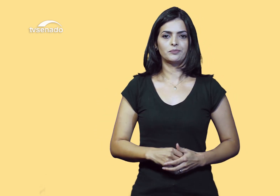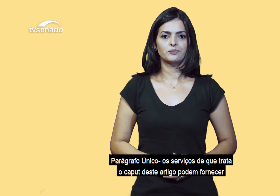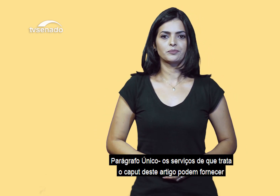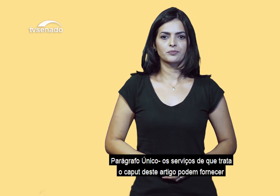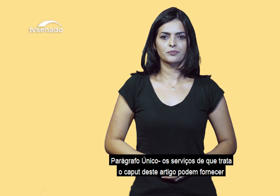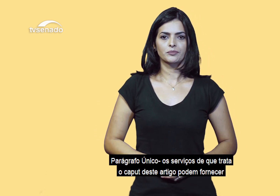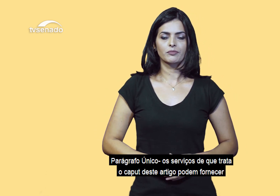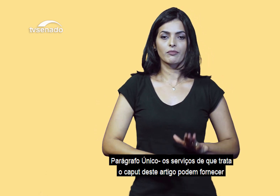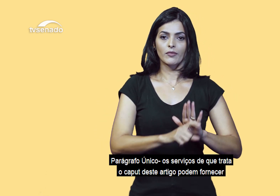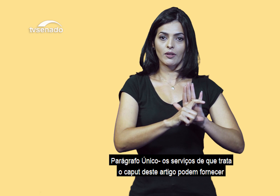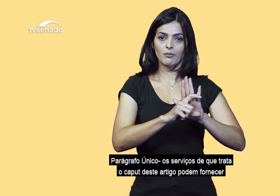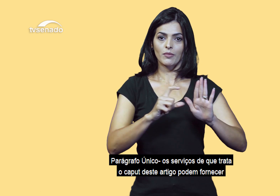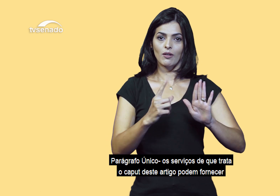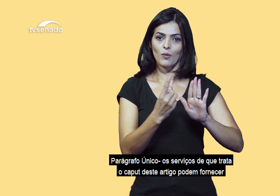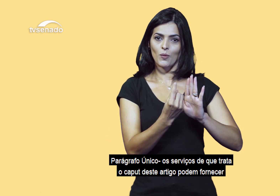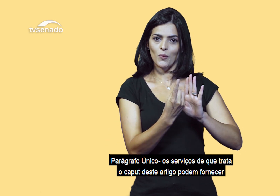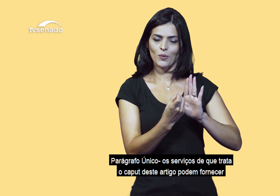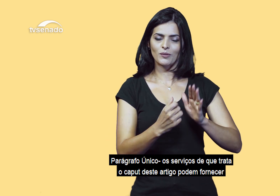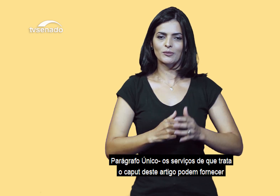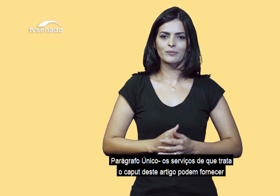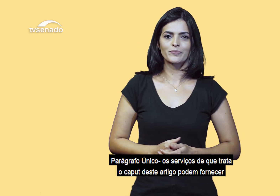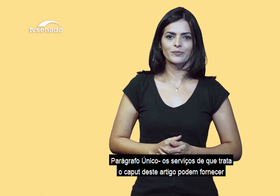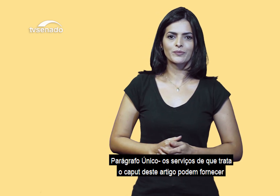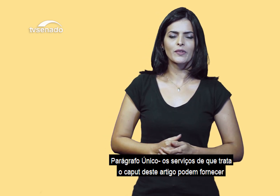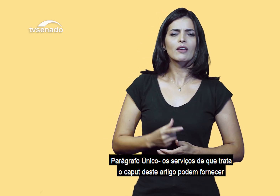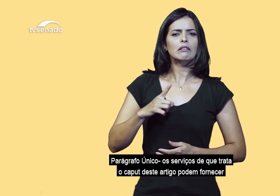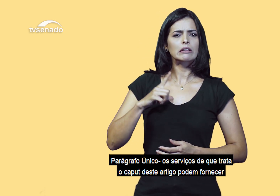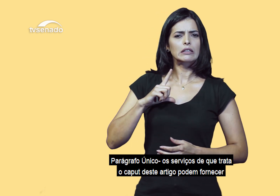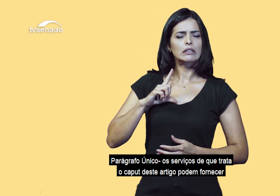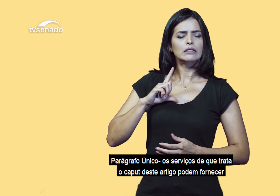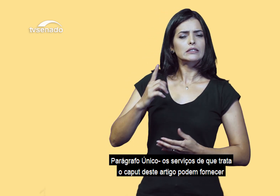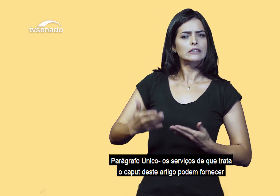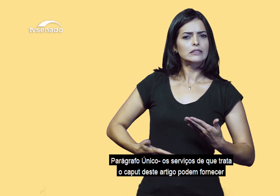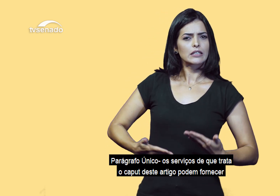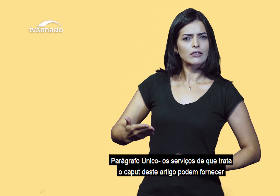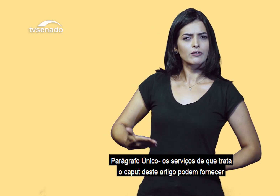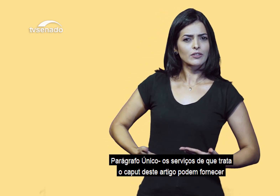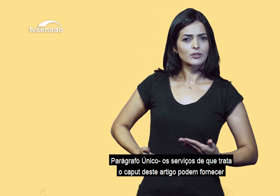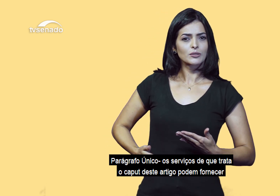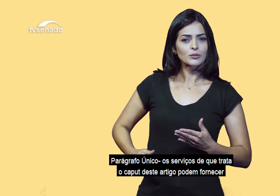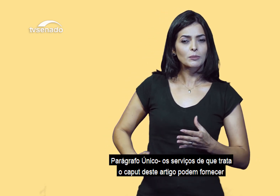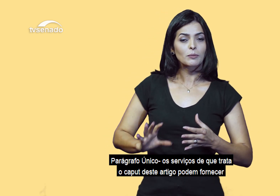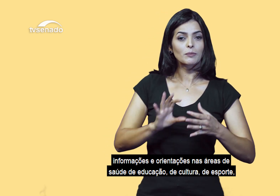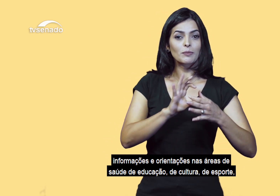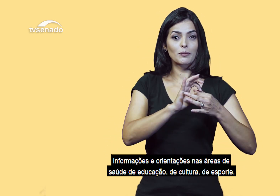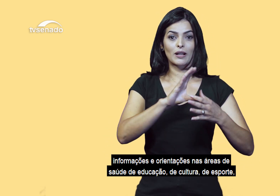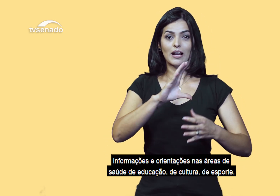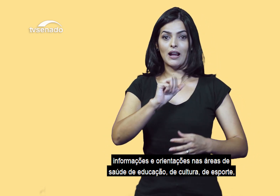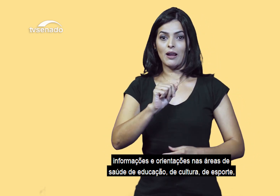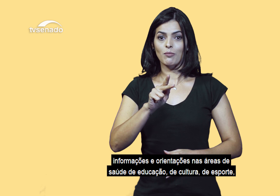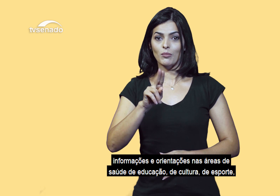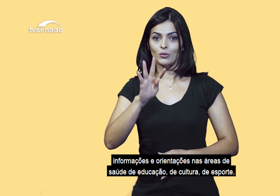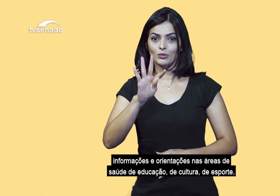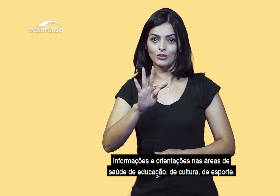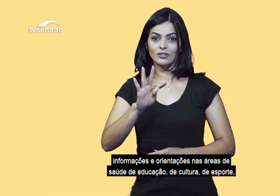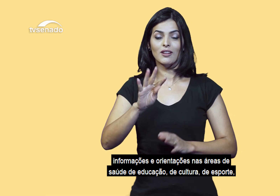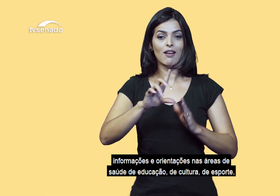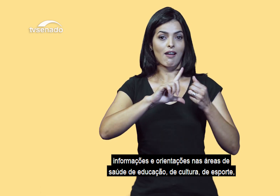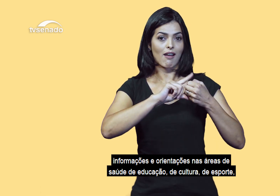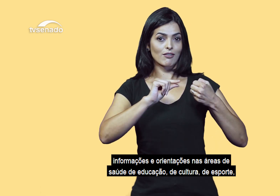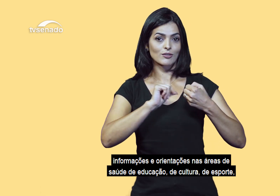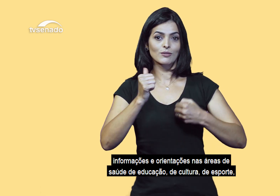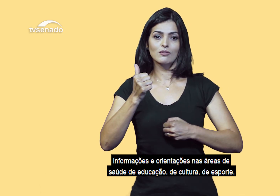§ 1º. Os serviços de que trata o CAPT desse artigo podem fornecer informações e